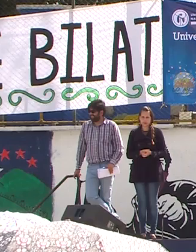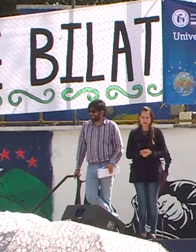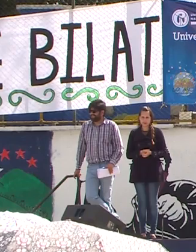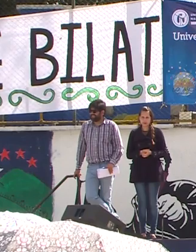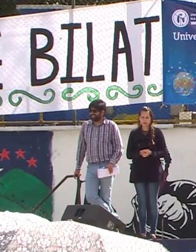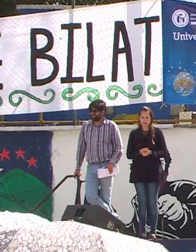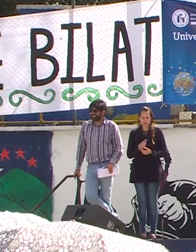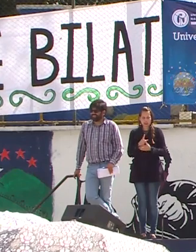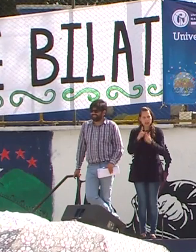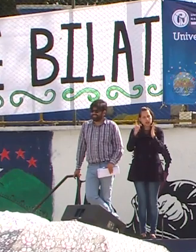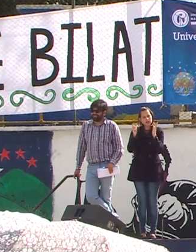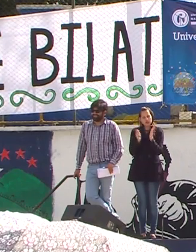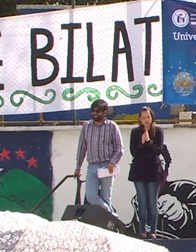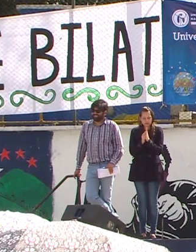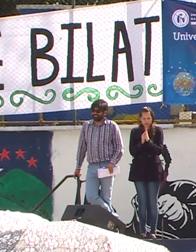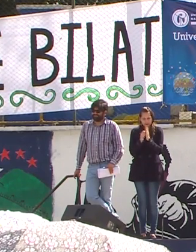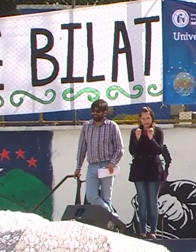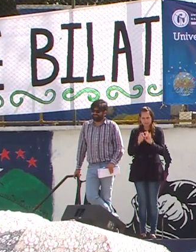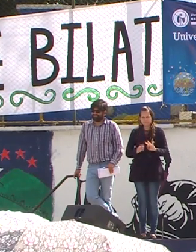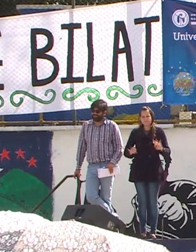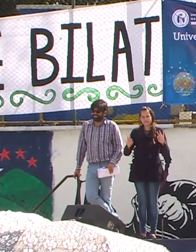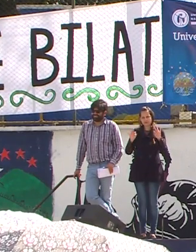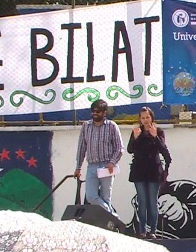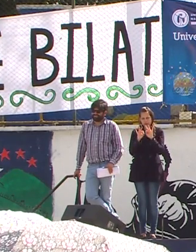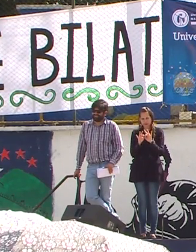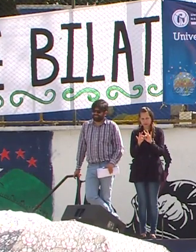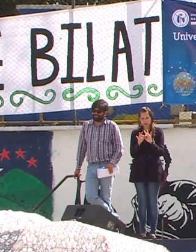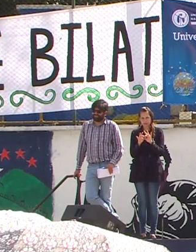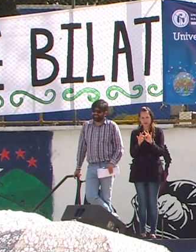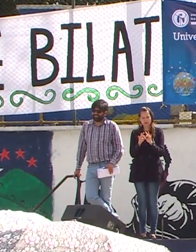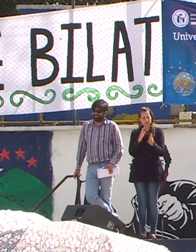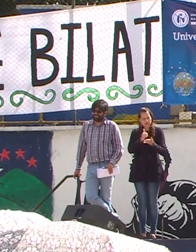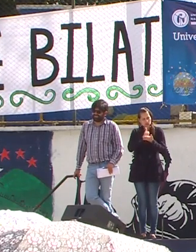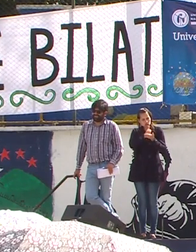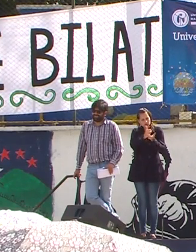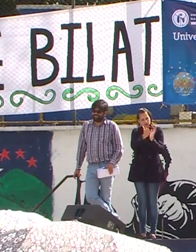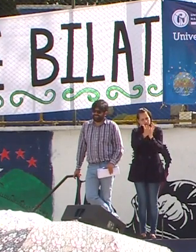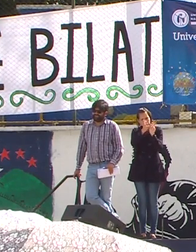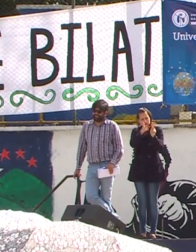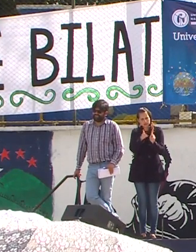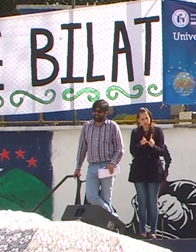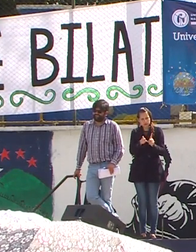acentuar también las ayudas para nuestros estudiantes.